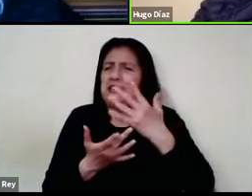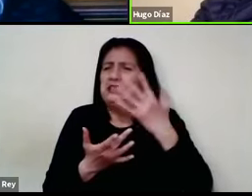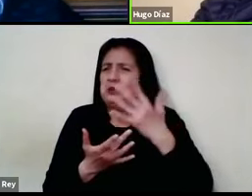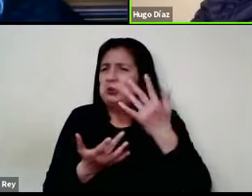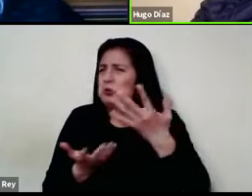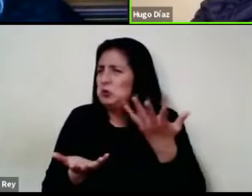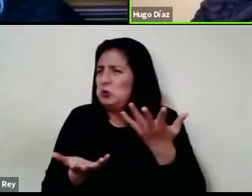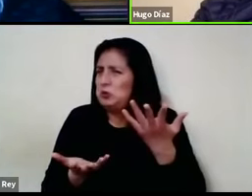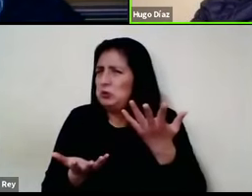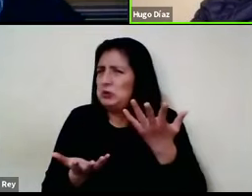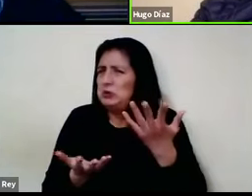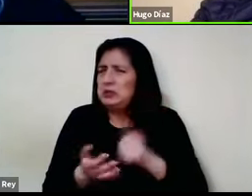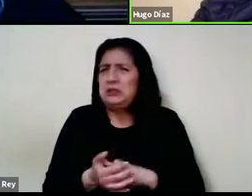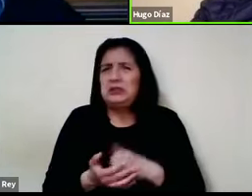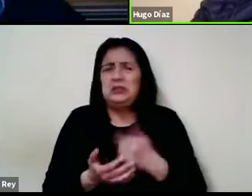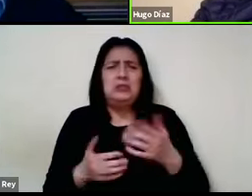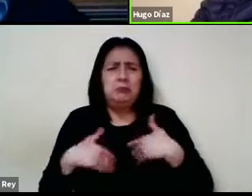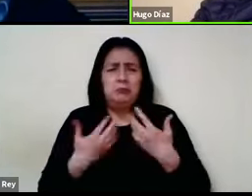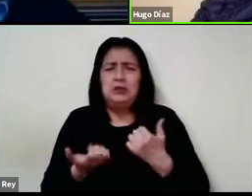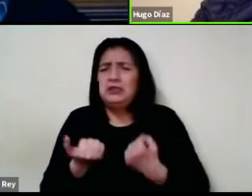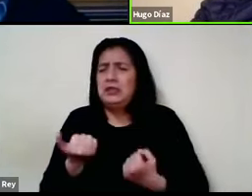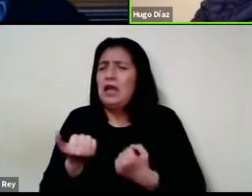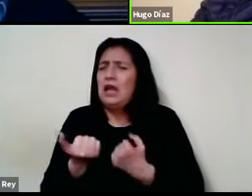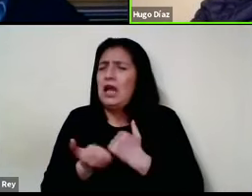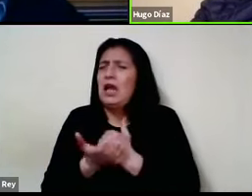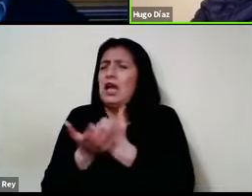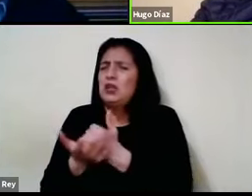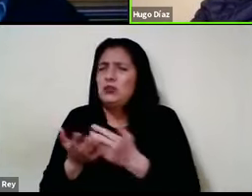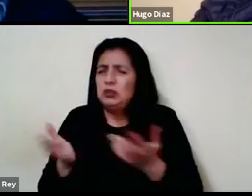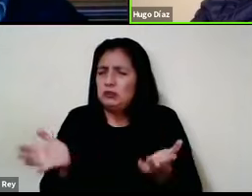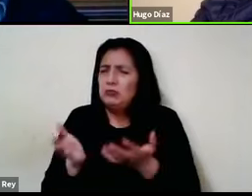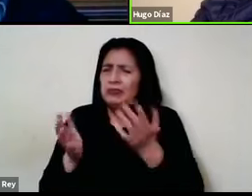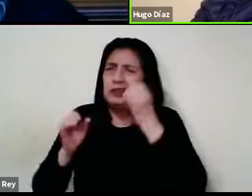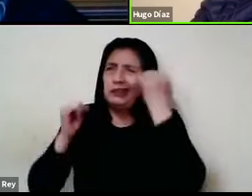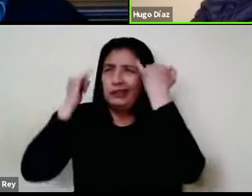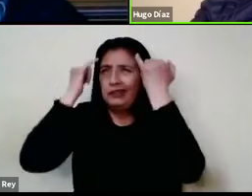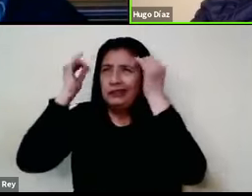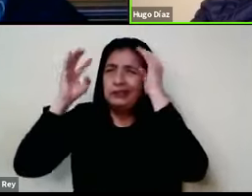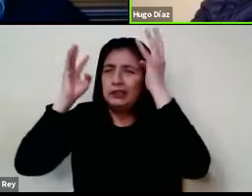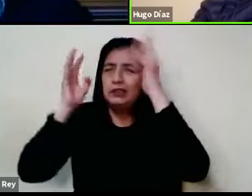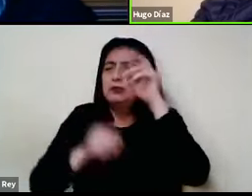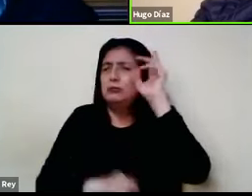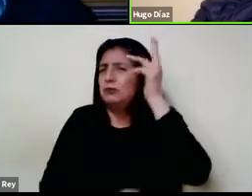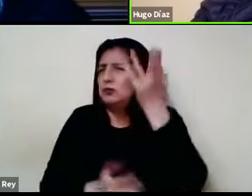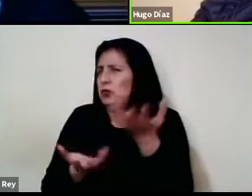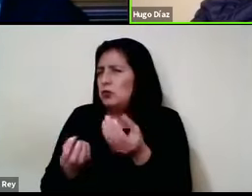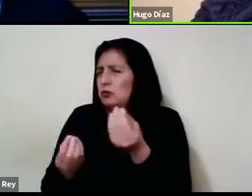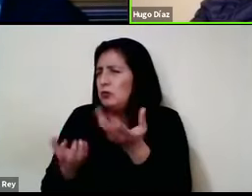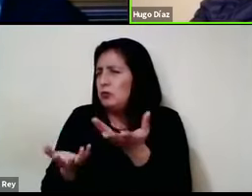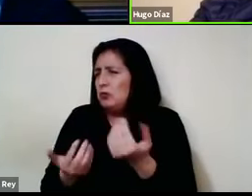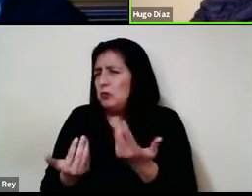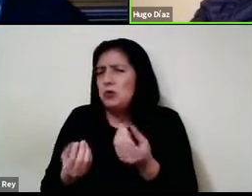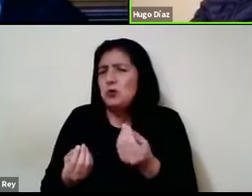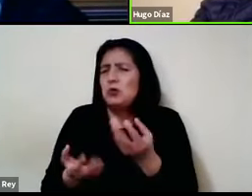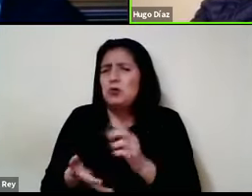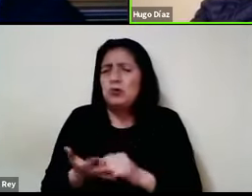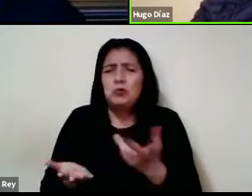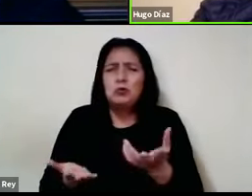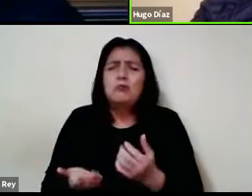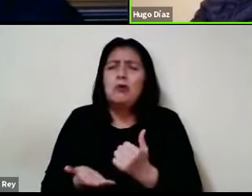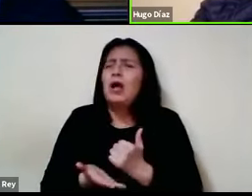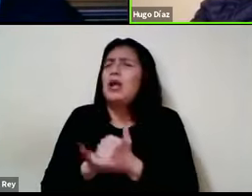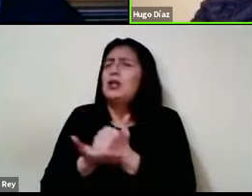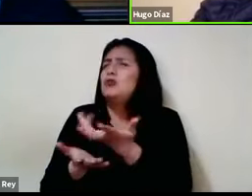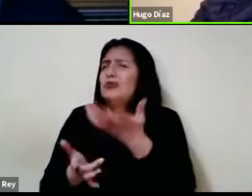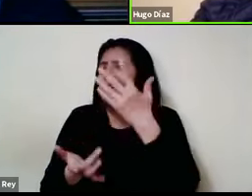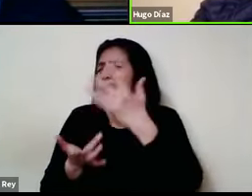factor que puede ayudar a impulsar la creatividad de los profesores, ¿no? ¿Cómo aportan las tecnologías en